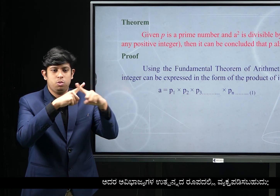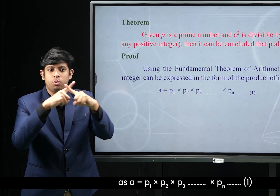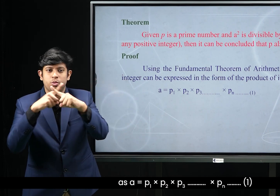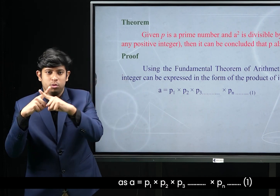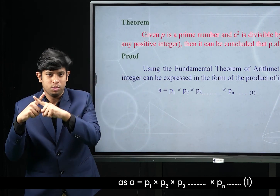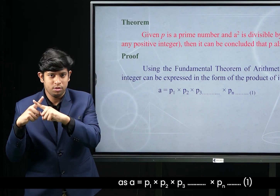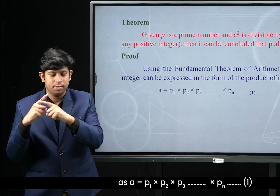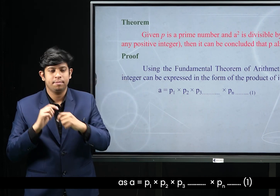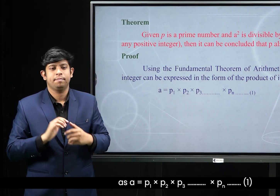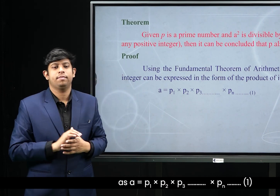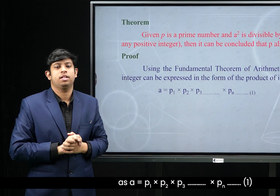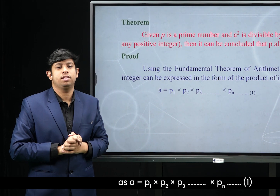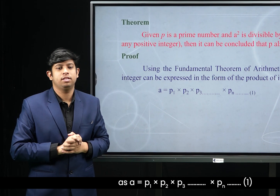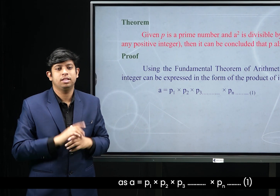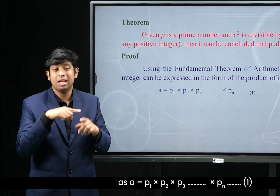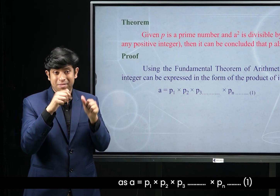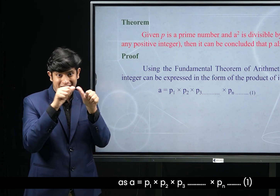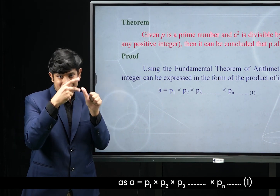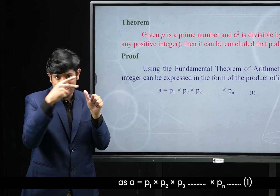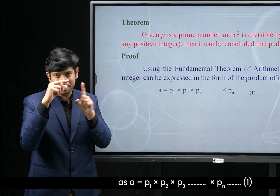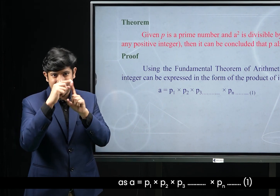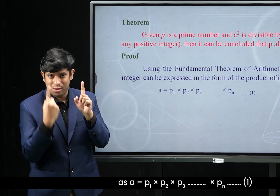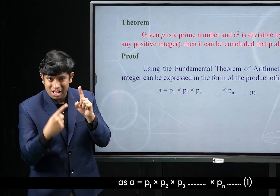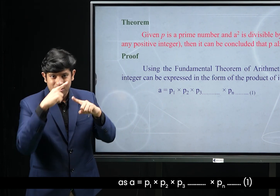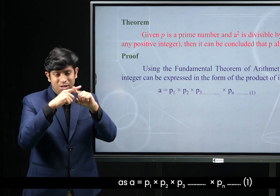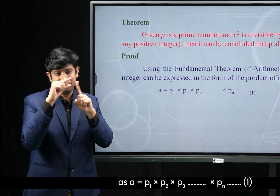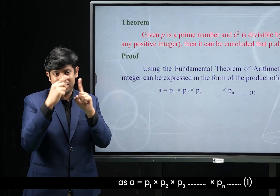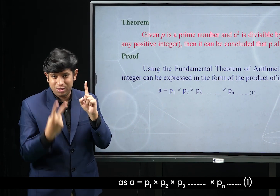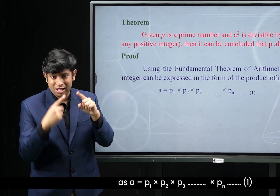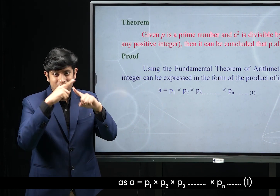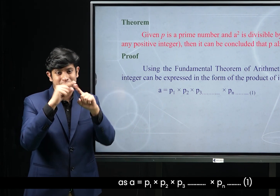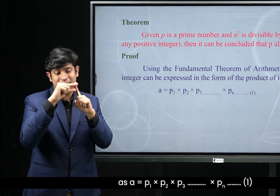a = p1 × p2 × p3 × pn 1.